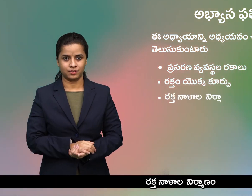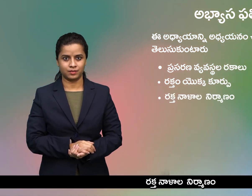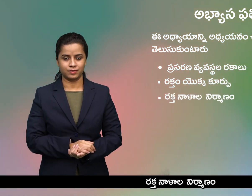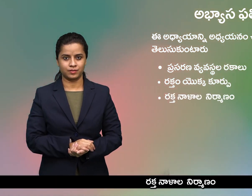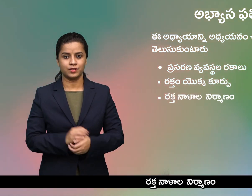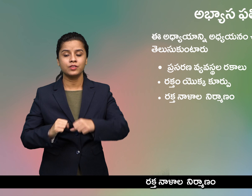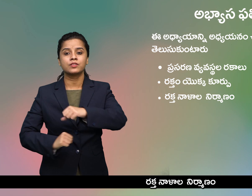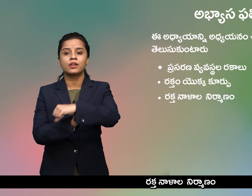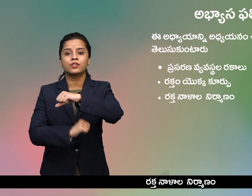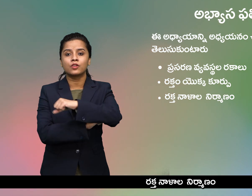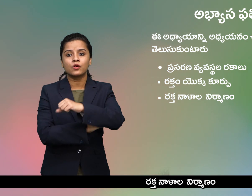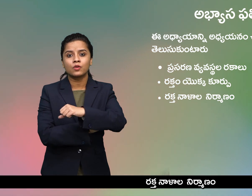రక్తనాళాల నిర్మాణం,